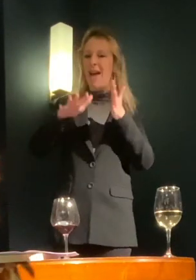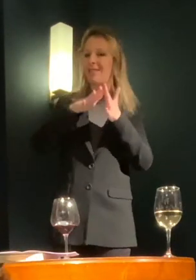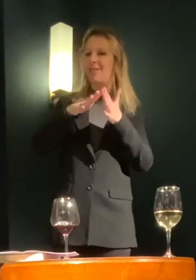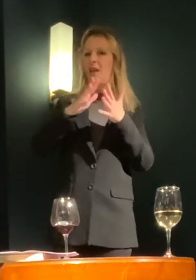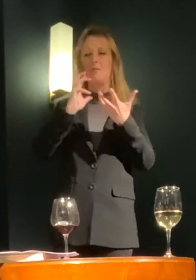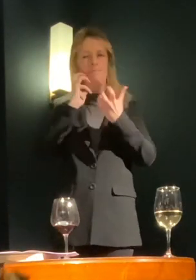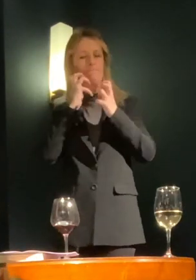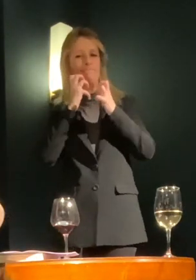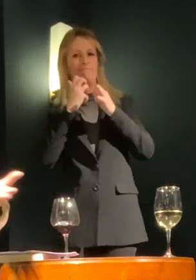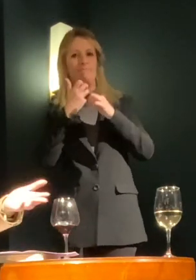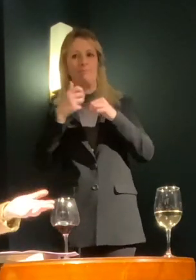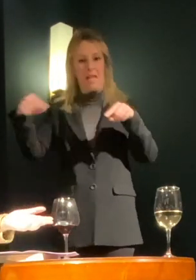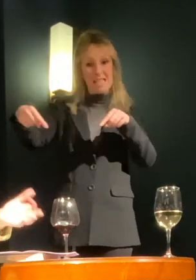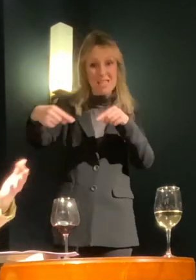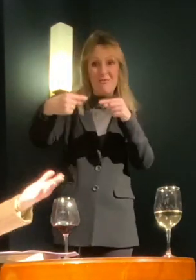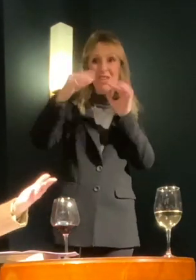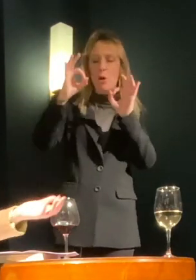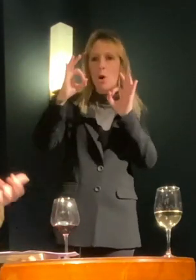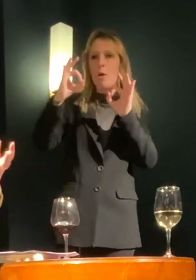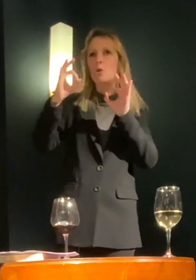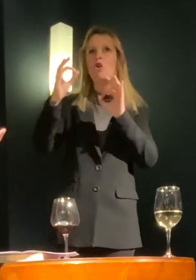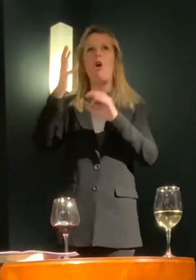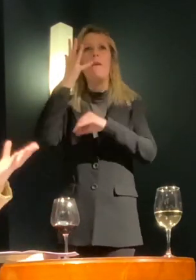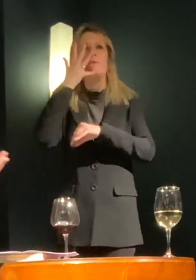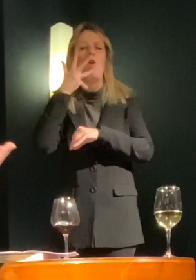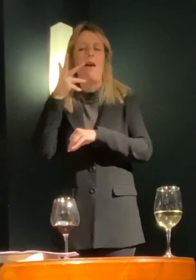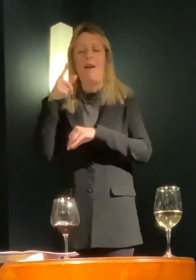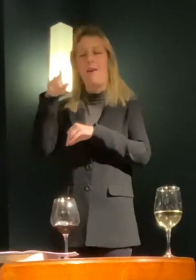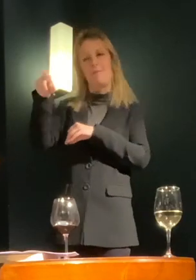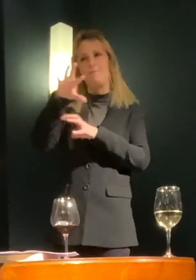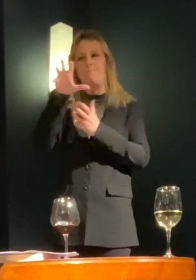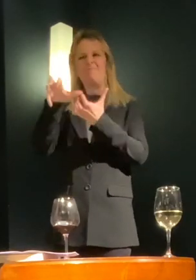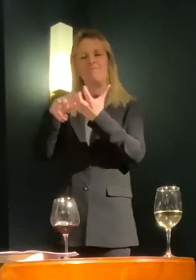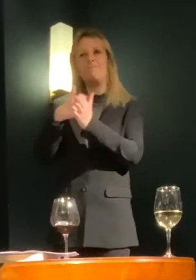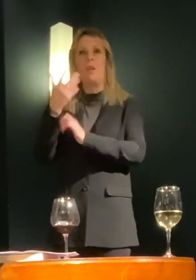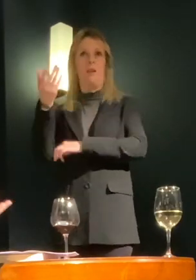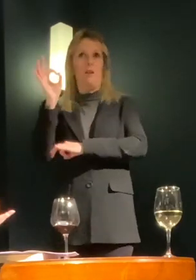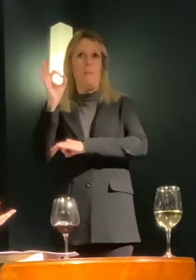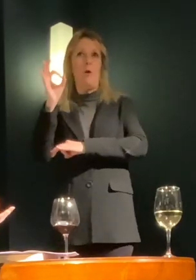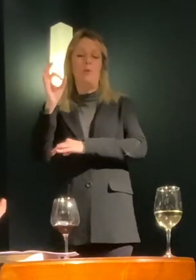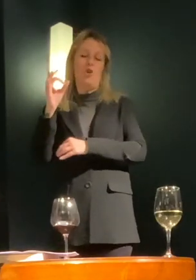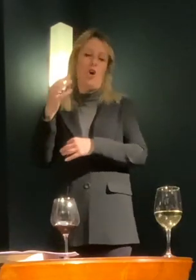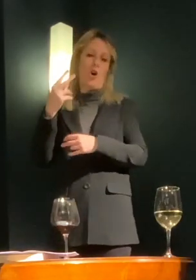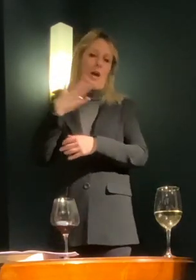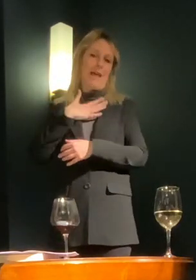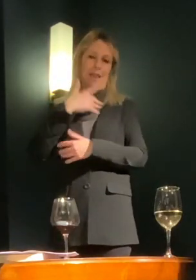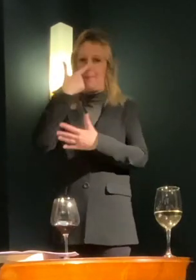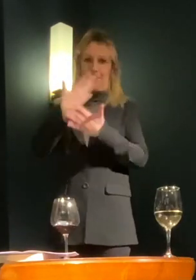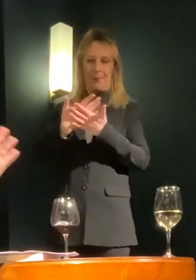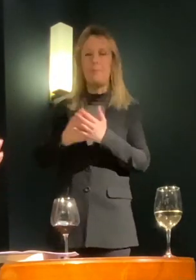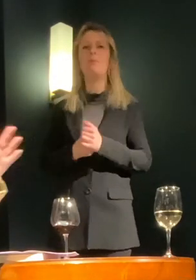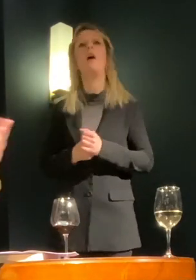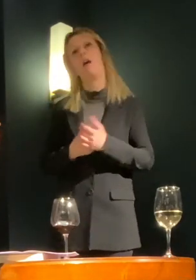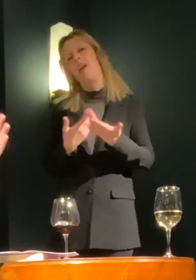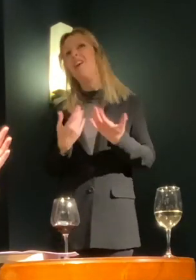incuriosiva di più, ma sfido a non essere attratti dal torbido, cioè fa proprio parte, secondo me, come dicevi tu, è proprio fisiologico. E quindi